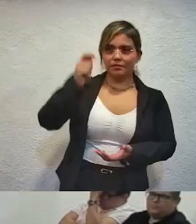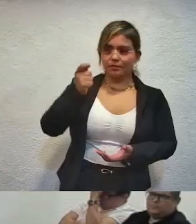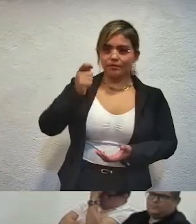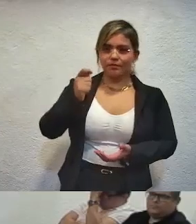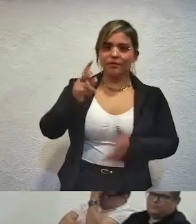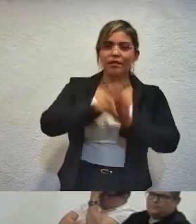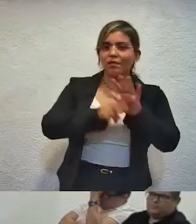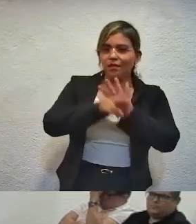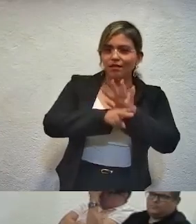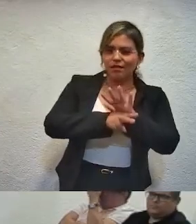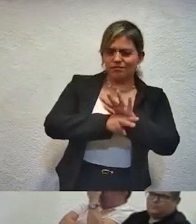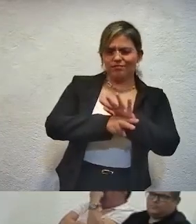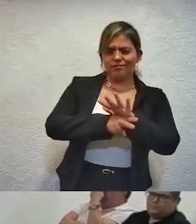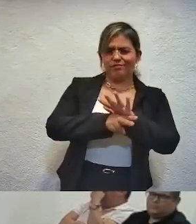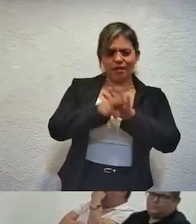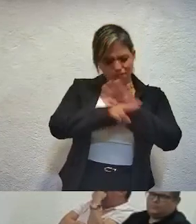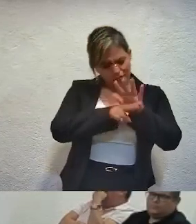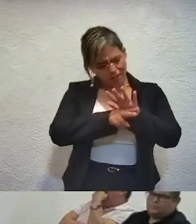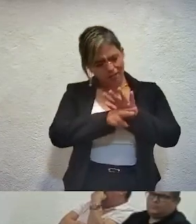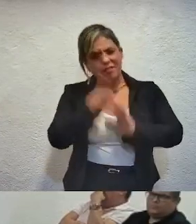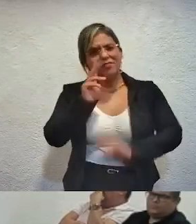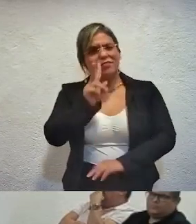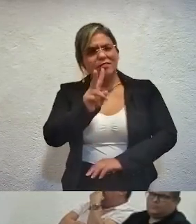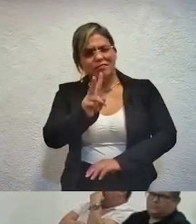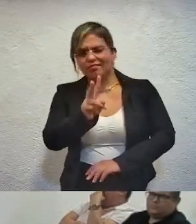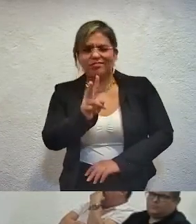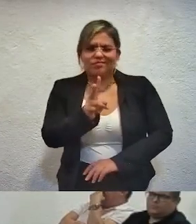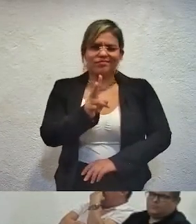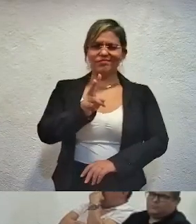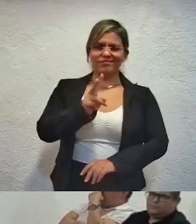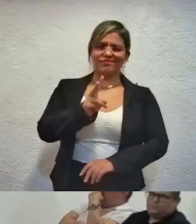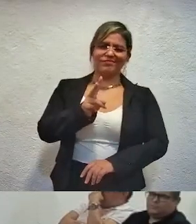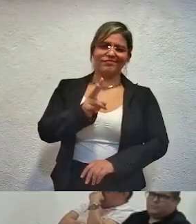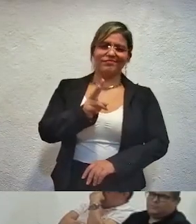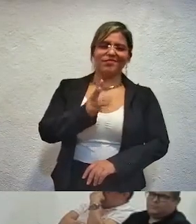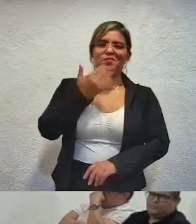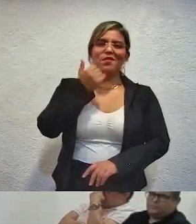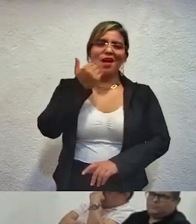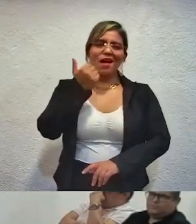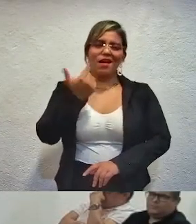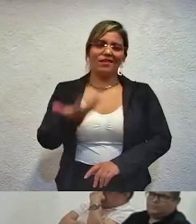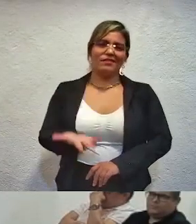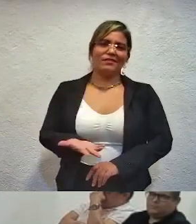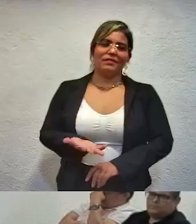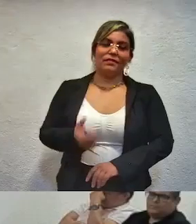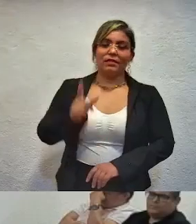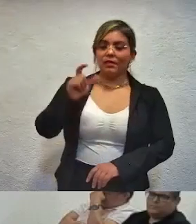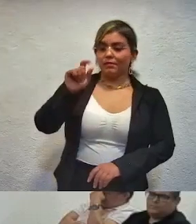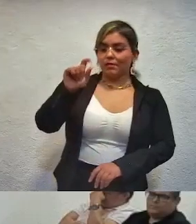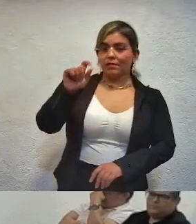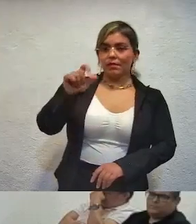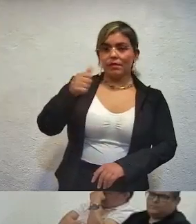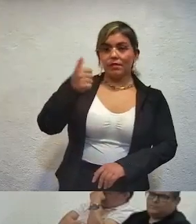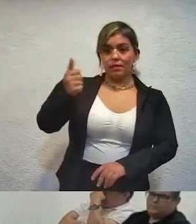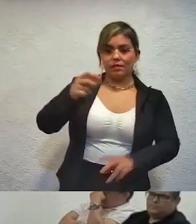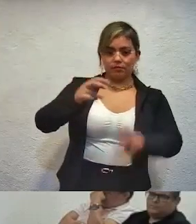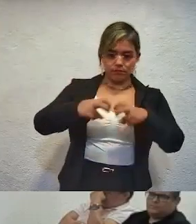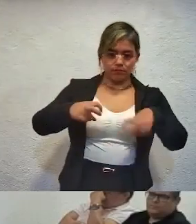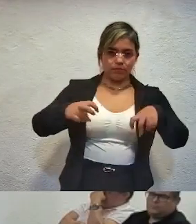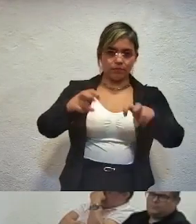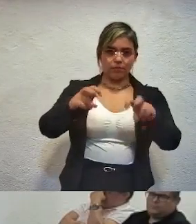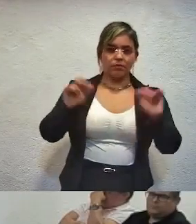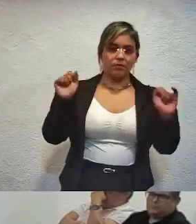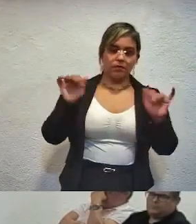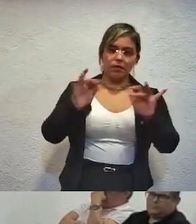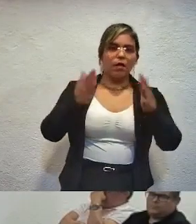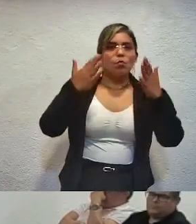cuyo contenido no está corroborado con otras pruebas. Asimismo, se acreditó que en el presente año no se han celebrado sesiones y demás actividades